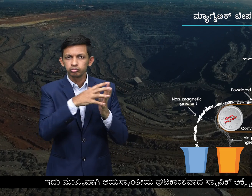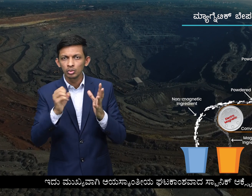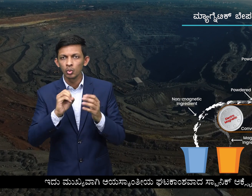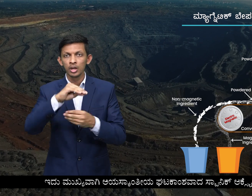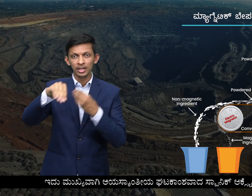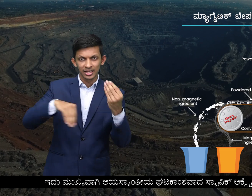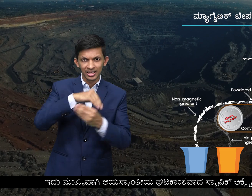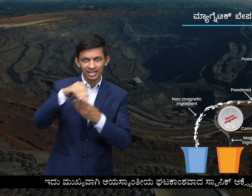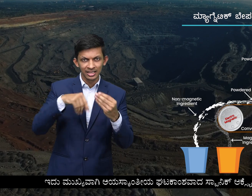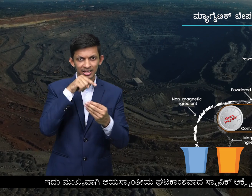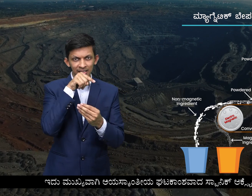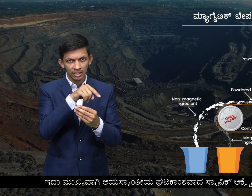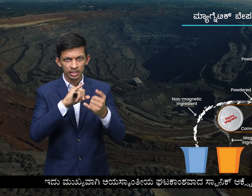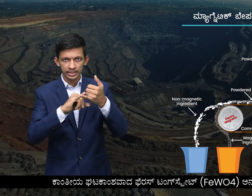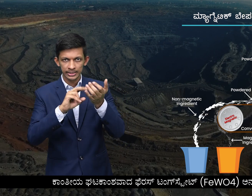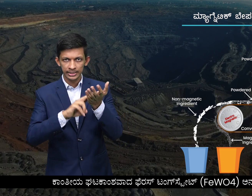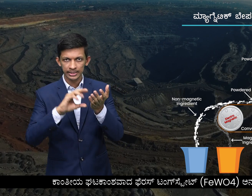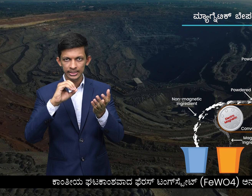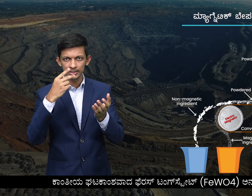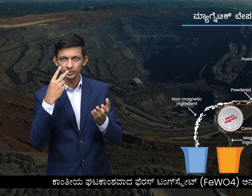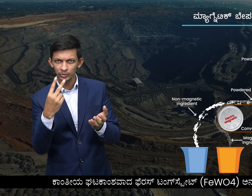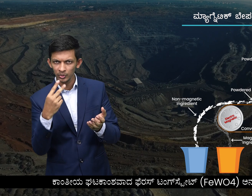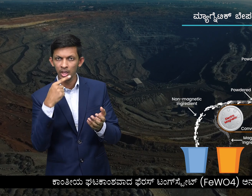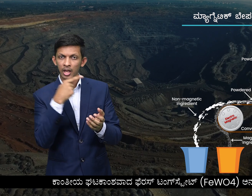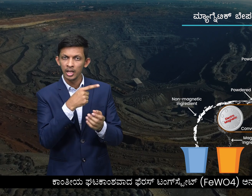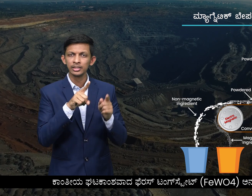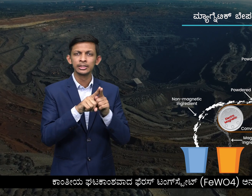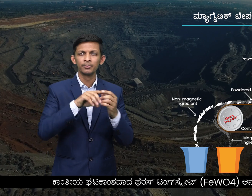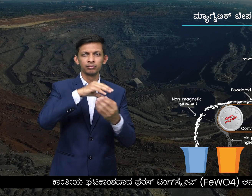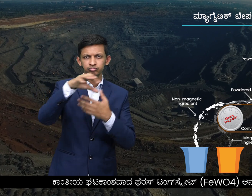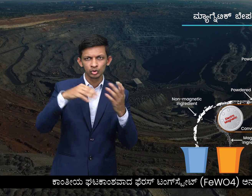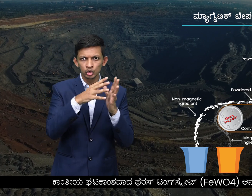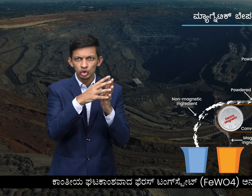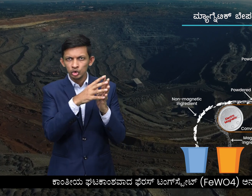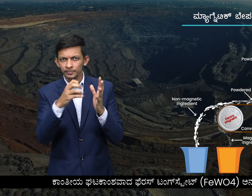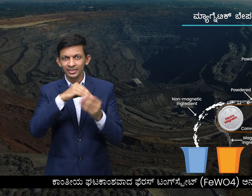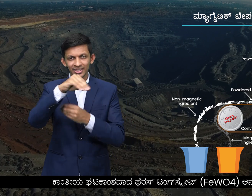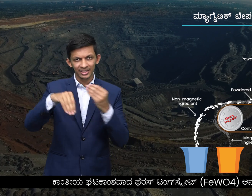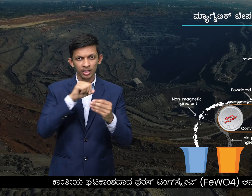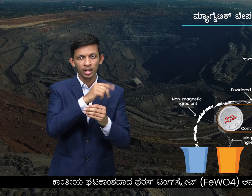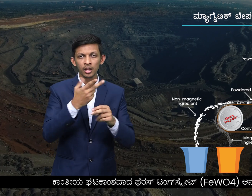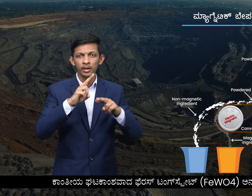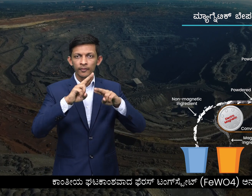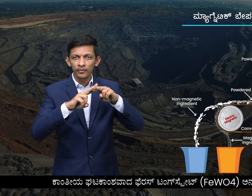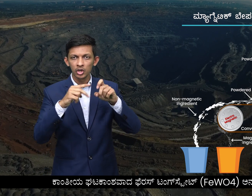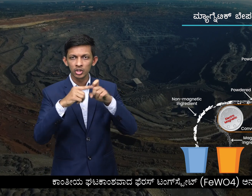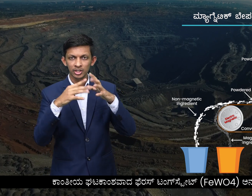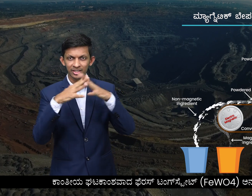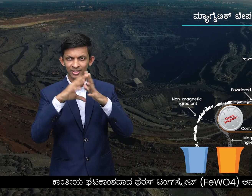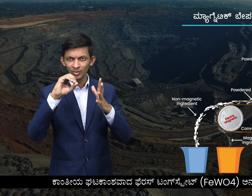ಘಟಕಾಂಶವಾದ ಸ್ಟಾನಿಕ್ ಆಕ್ಸೈಡ್ ಮತ್ತು ಕಾಂತೀಯ ಘಟಕಾಂಶವಾದ ಫೆರಸ್ ಟಂಗ್ಸ್ಟೇಟ್ ಅನ್ನ ಹೊಂದಿರುತ್ತೆ.